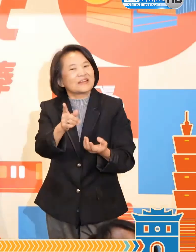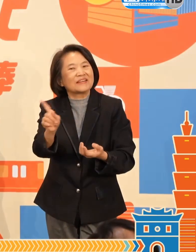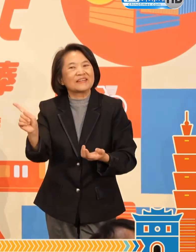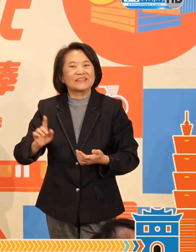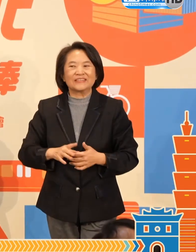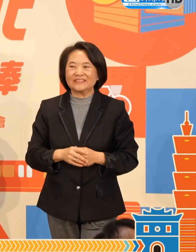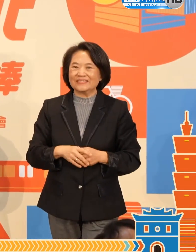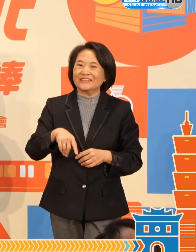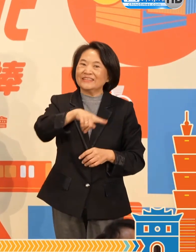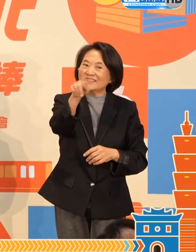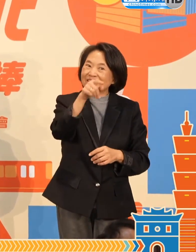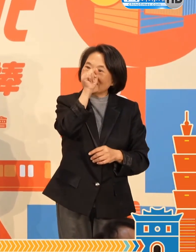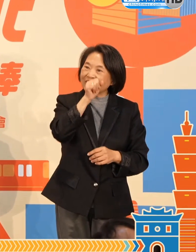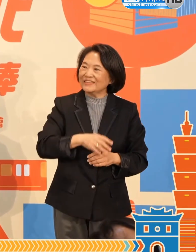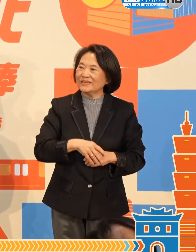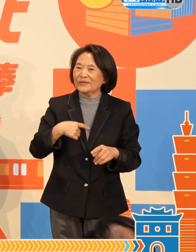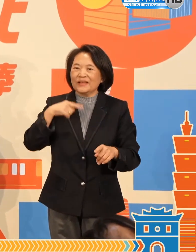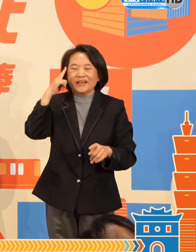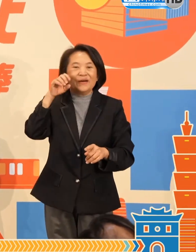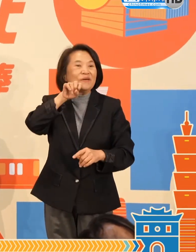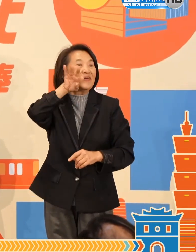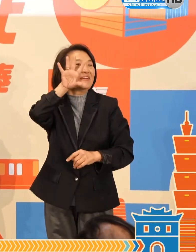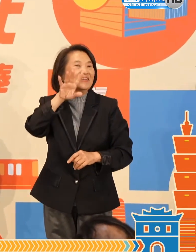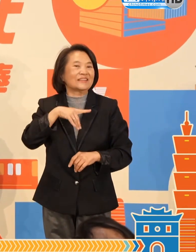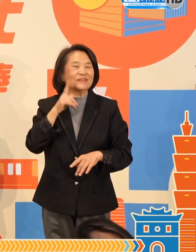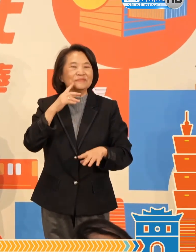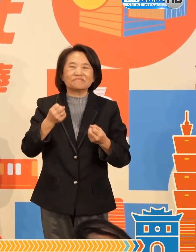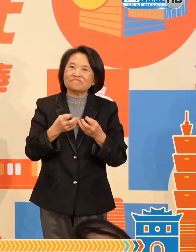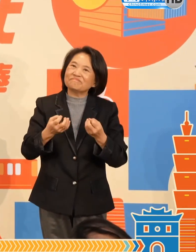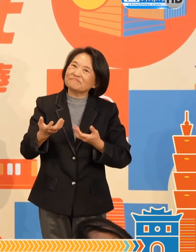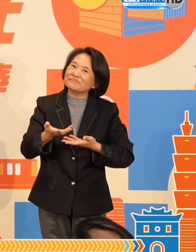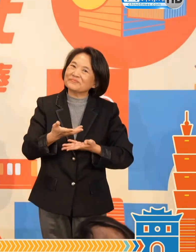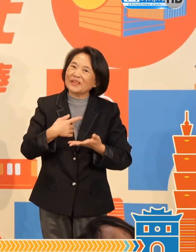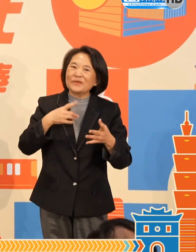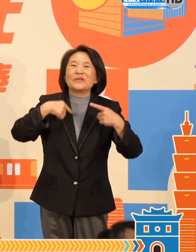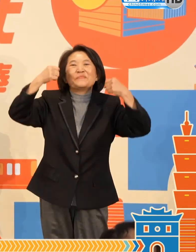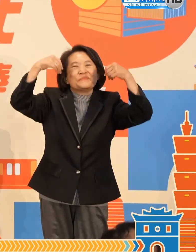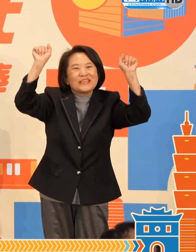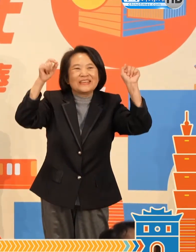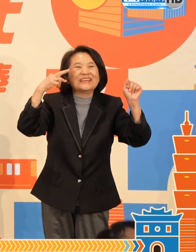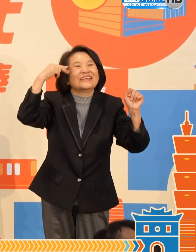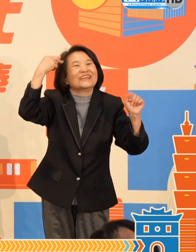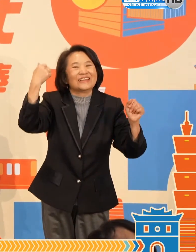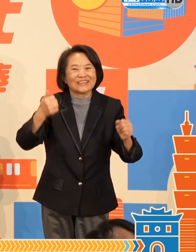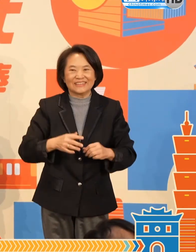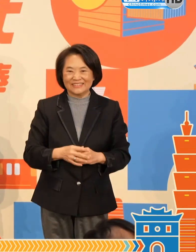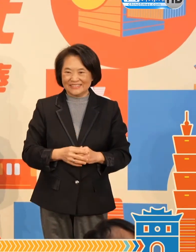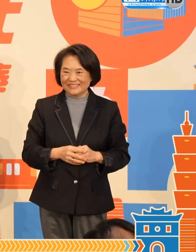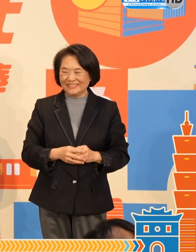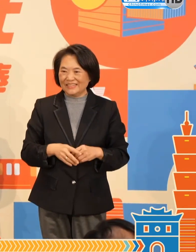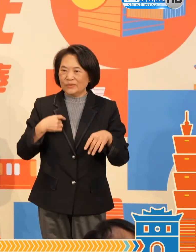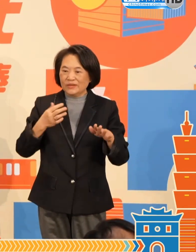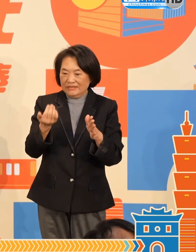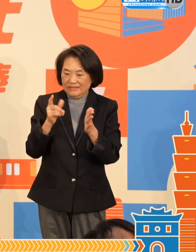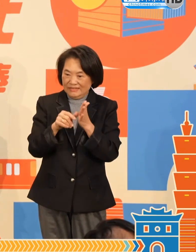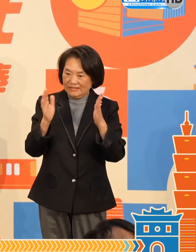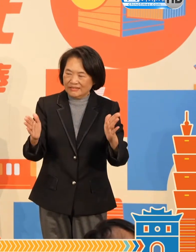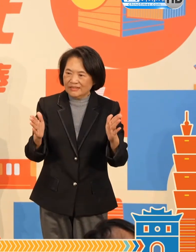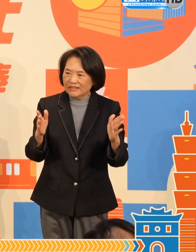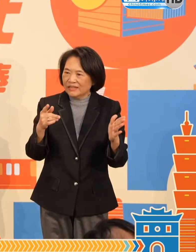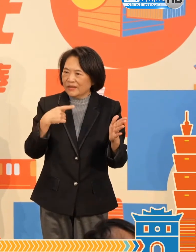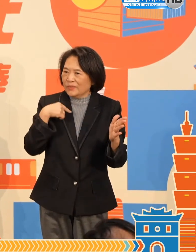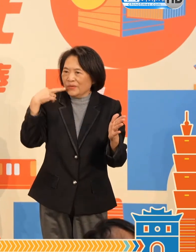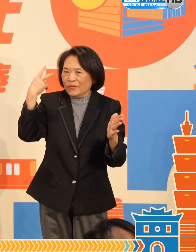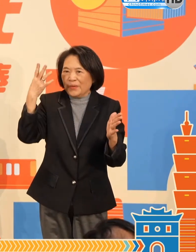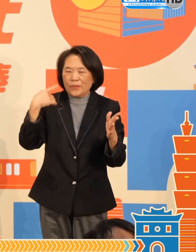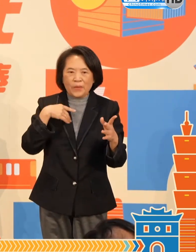大家好，很荣幸有这个机会跟大家分享一下我的毕业感言。那事实上在这一段期间，我是